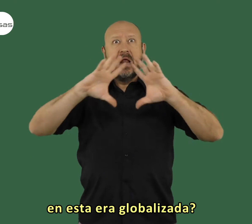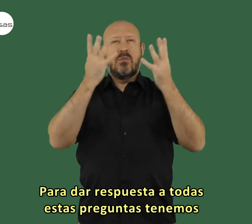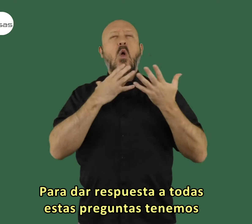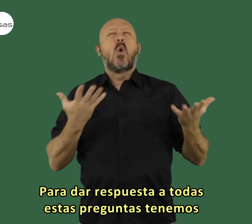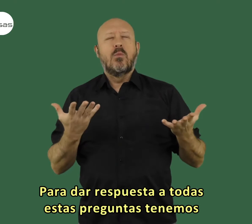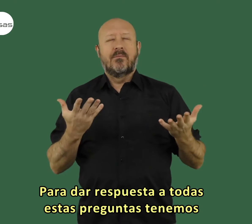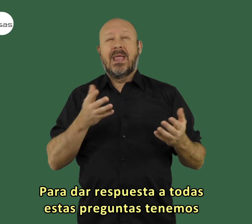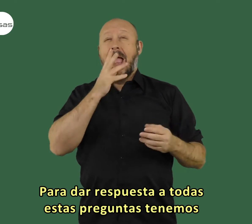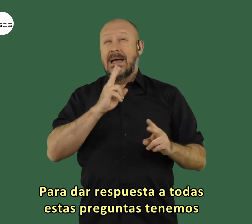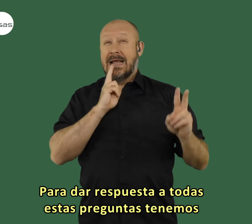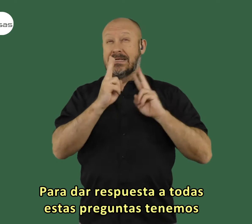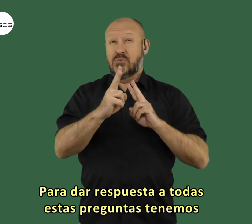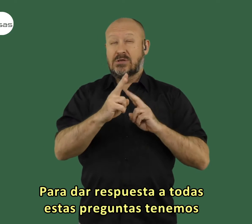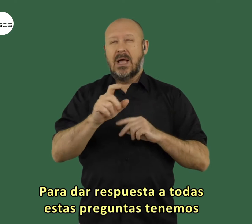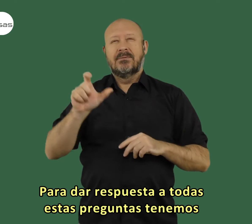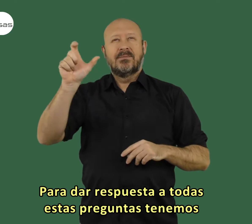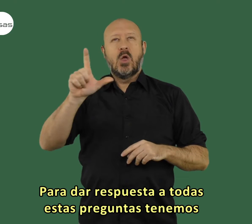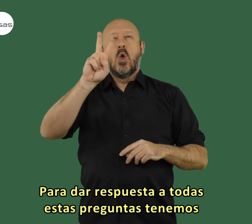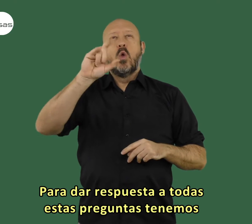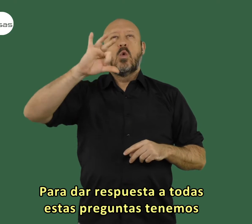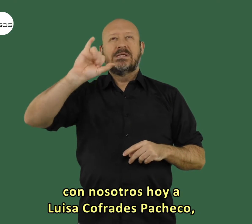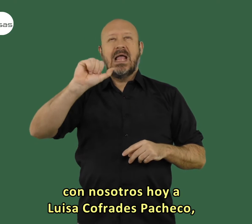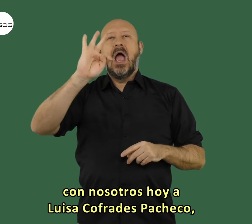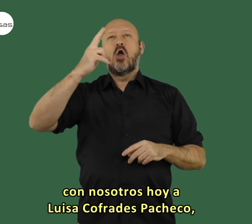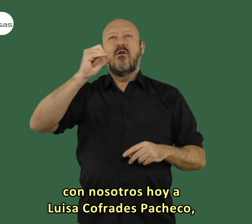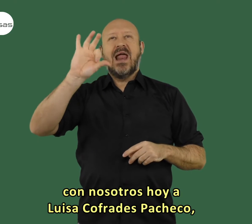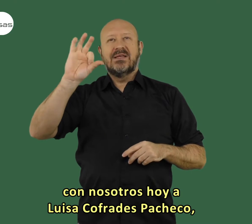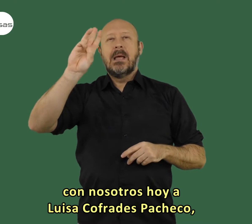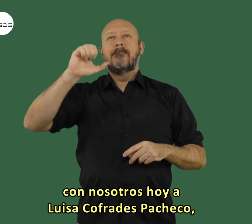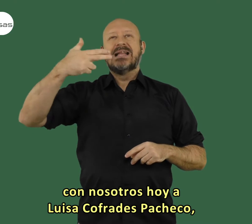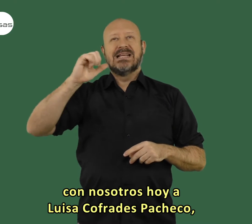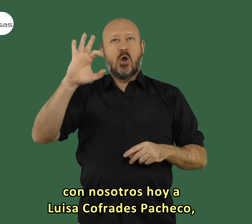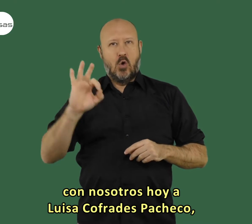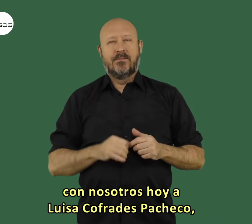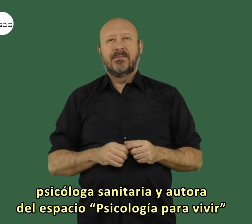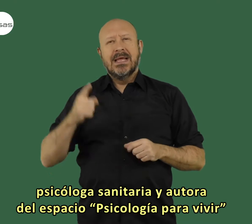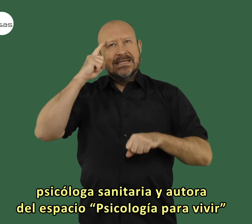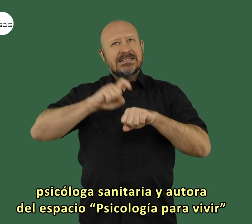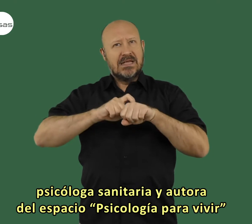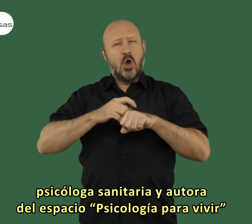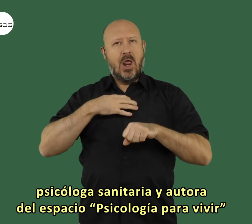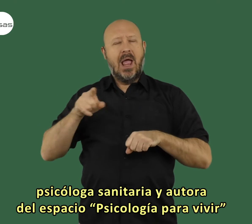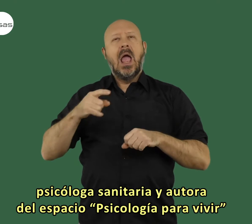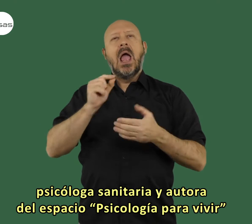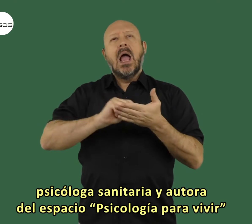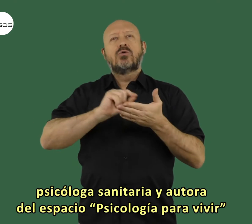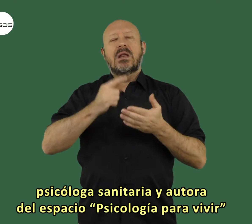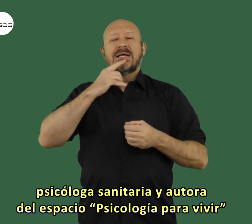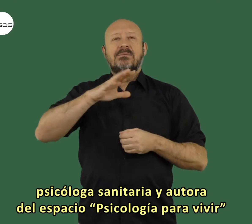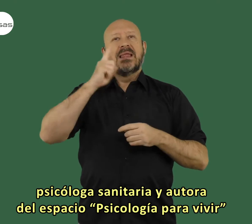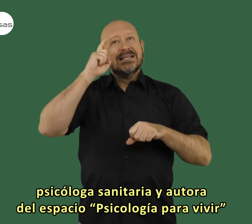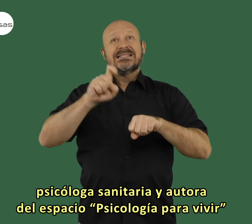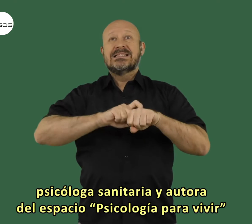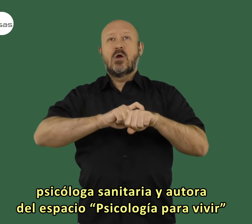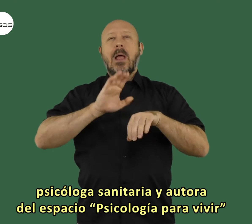globalizada? Para dar respuesta a todas estas preguntas tenemos con nosotros hoy a Luisa Cofrades Pacheco, psicóloga sanitaria y autora